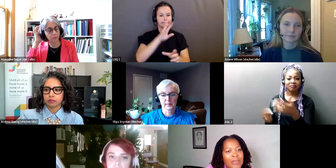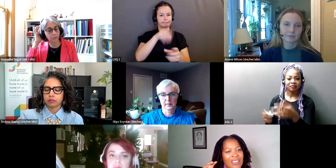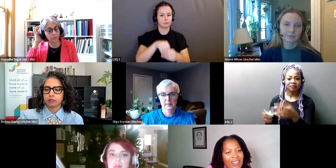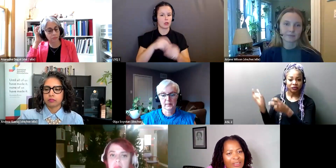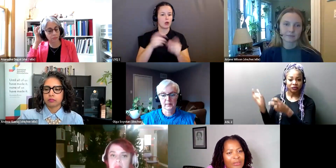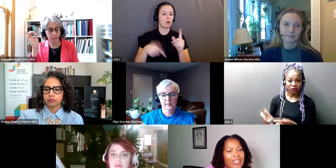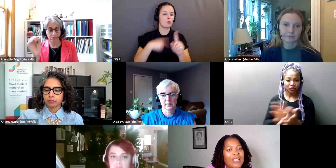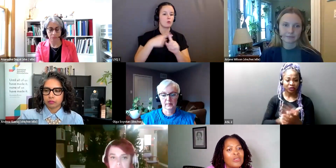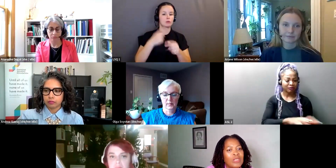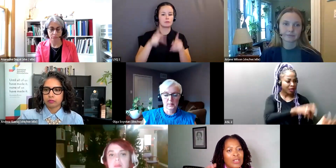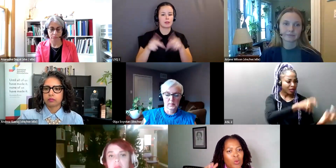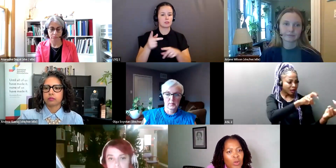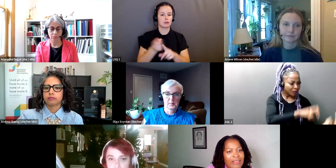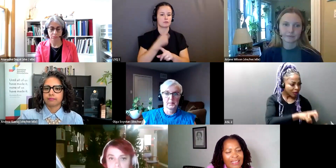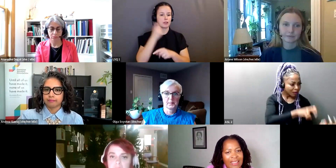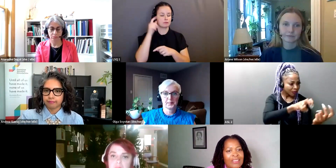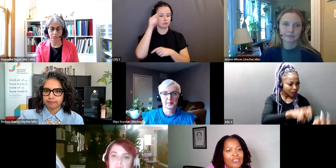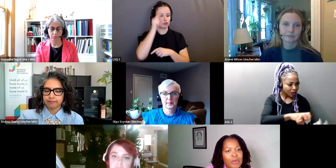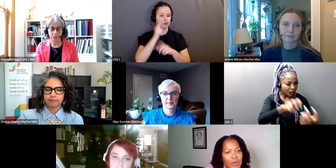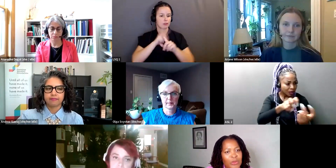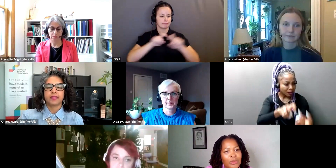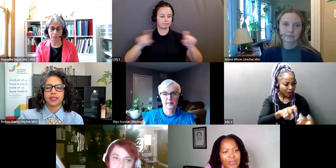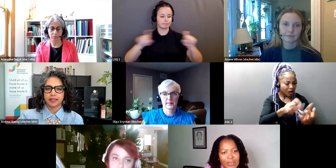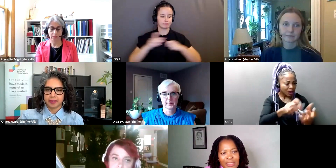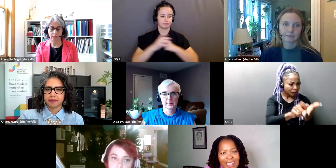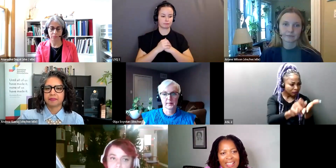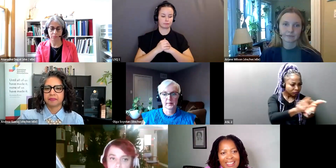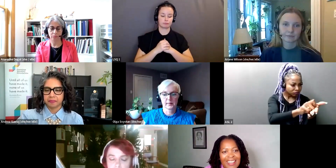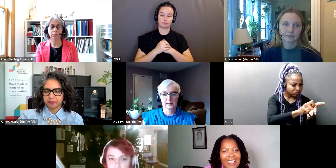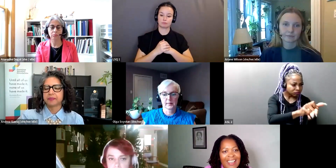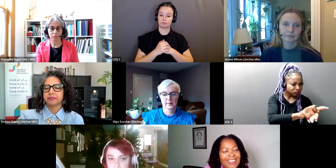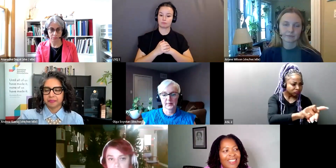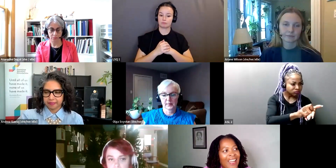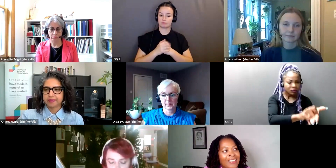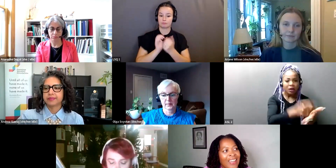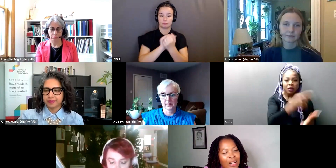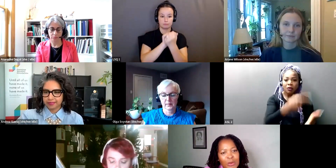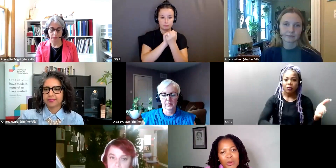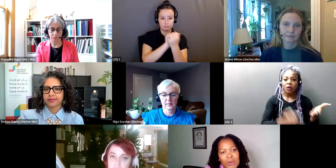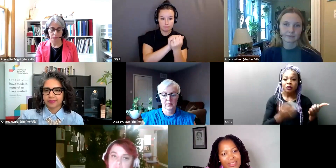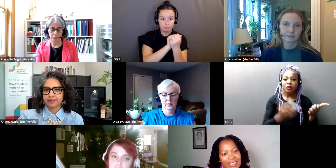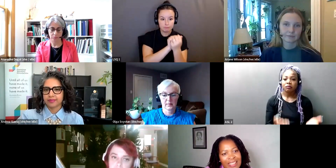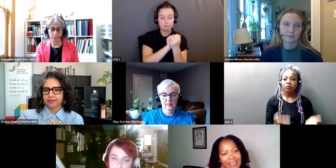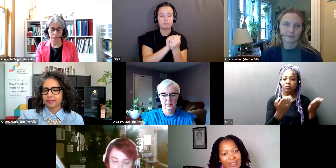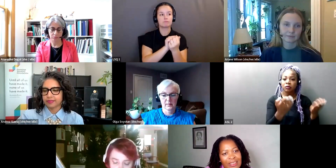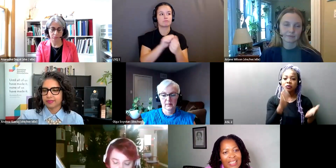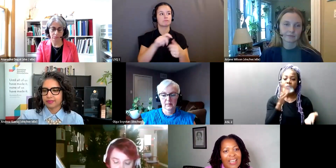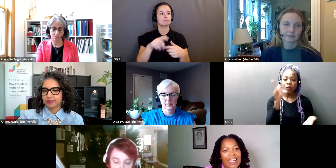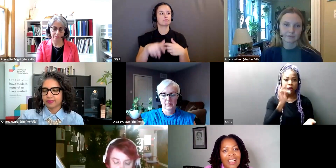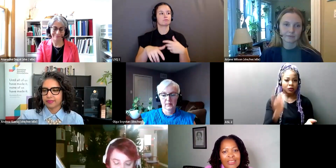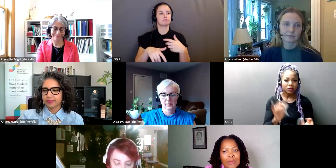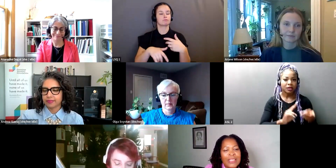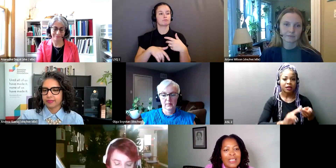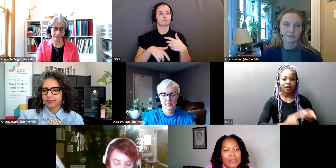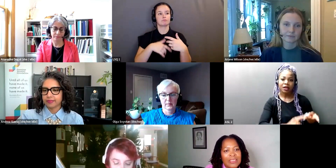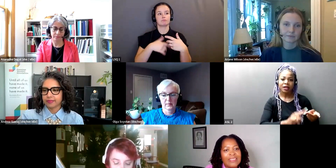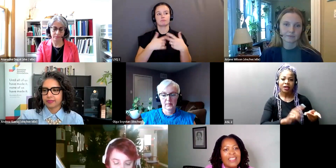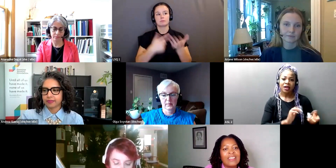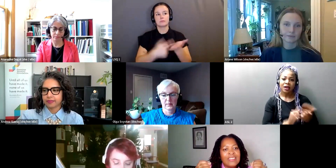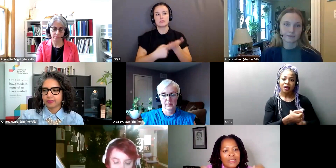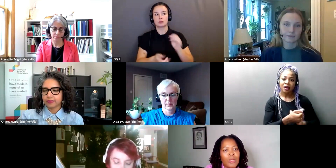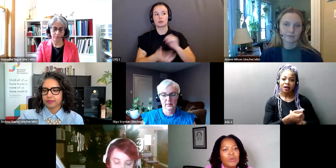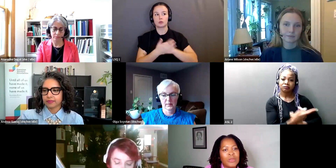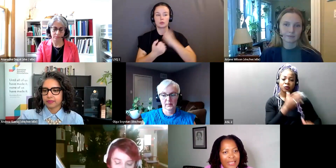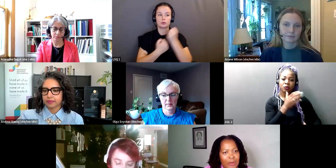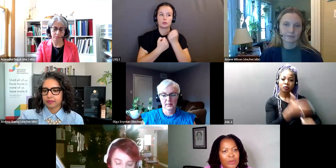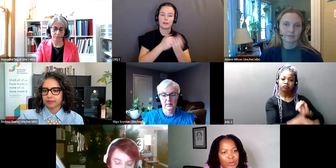Donc, nous nous assoyons, nous travaillons avec les partenaires, nous parlons par exemple des